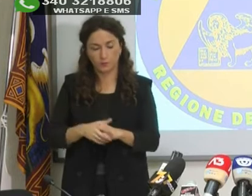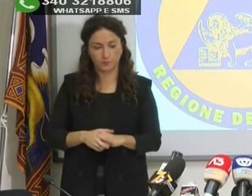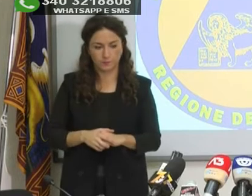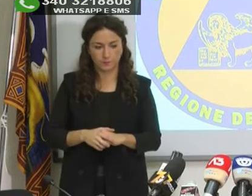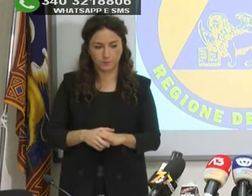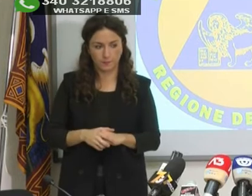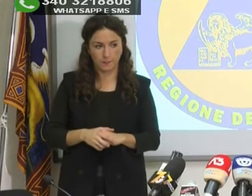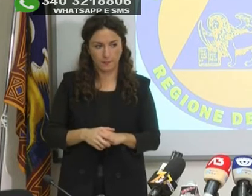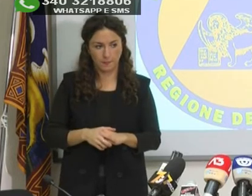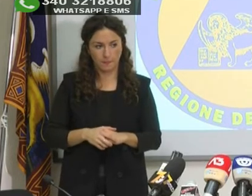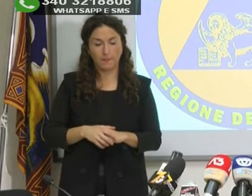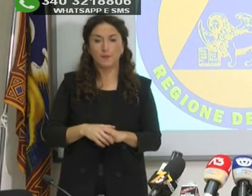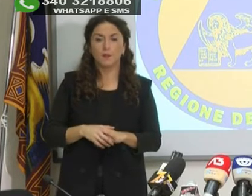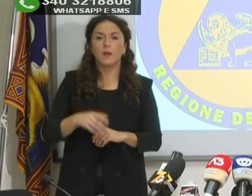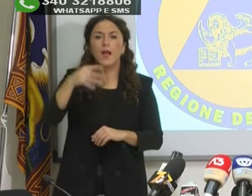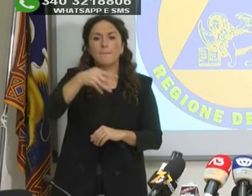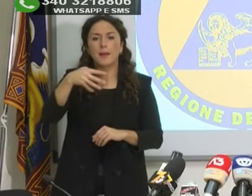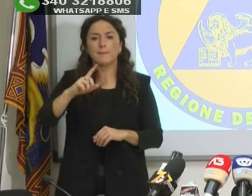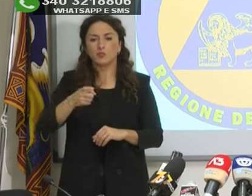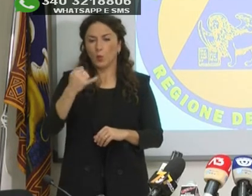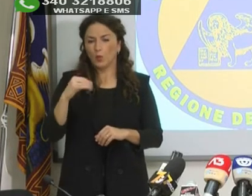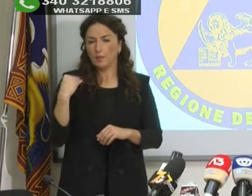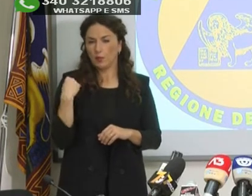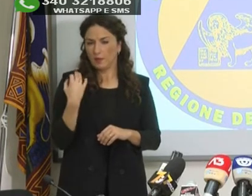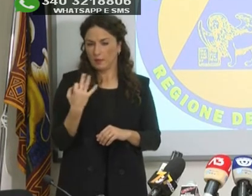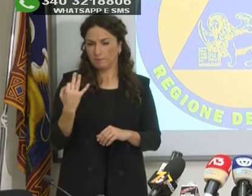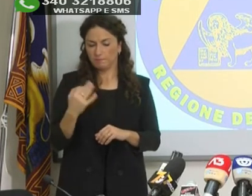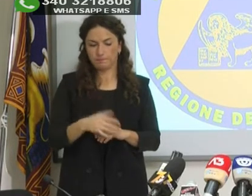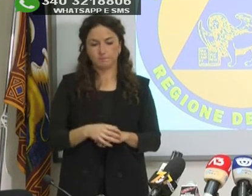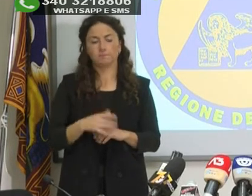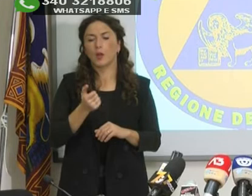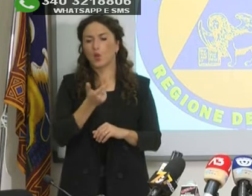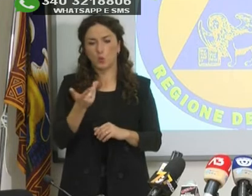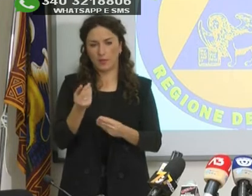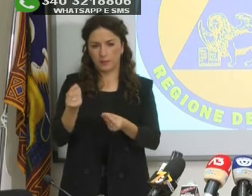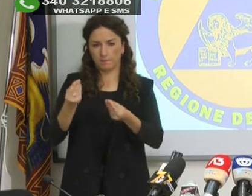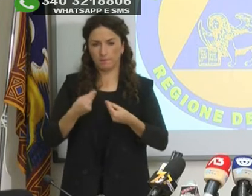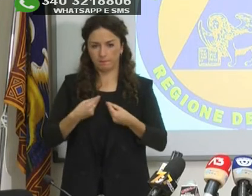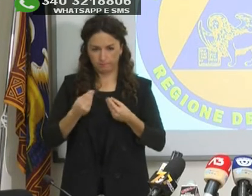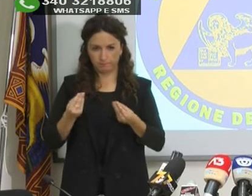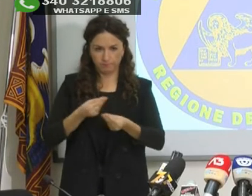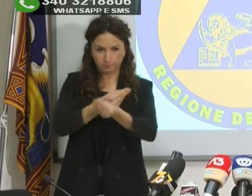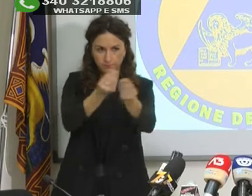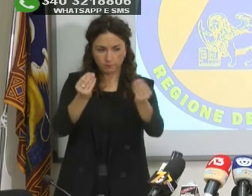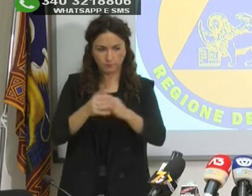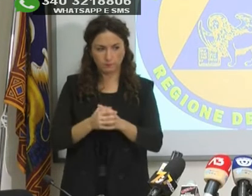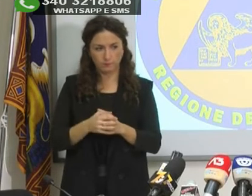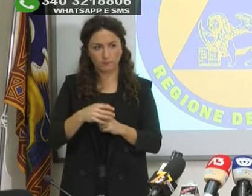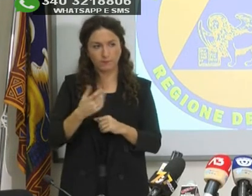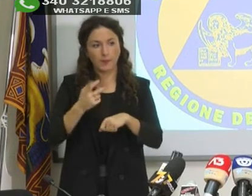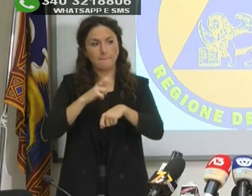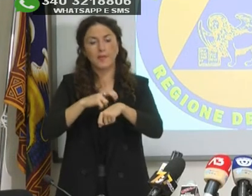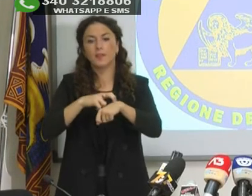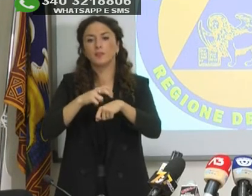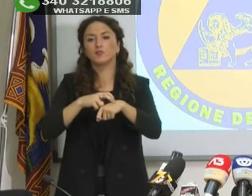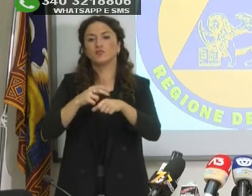L'ultima era quella degli MMG, mi sembra. Allora, mi hanno dato questi numeri. Allora, corsisti MMG, quindi medici